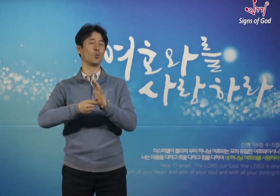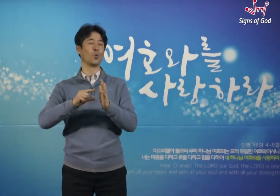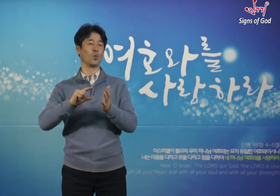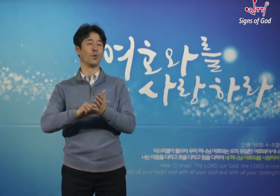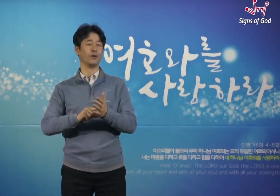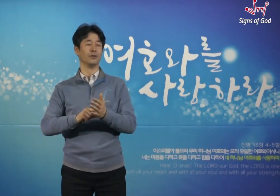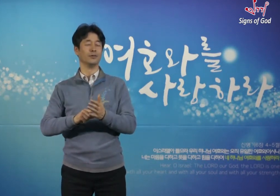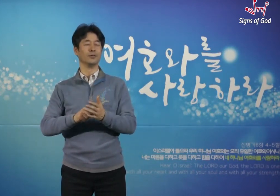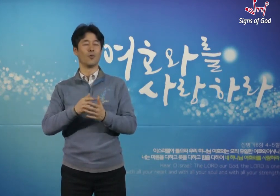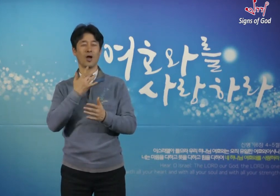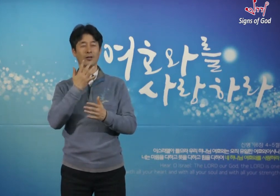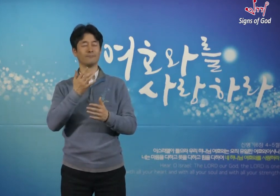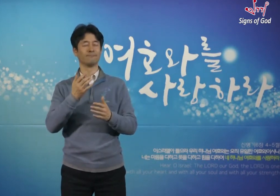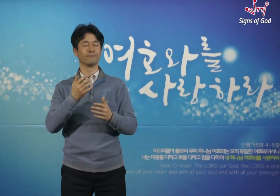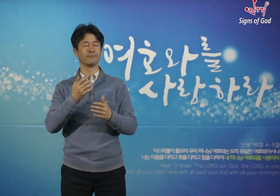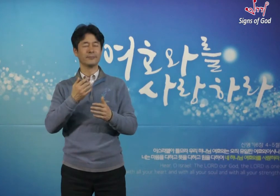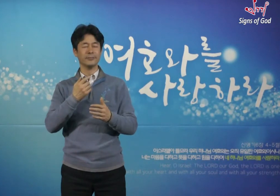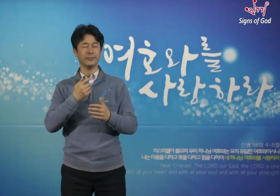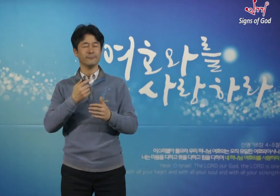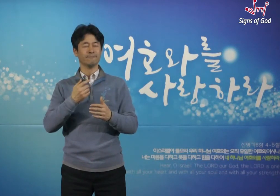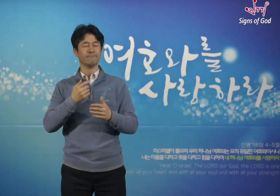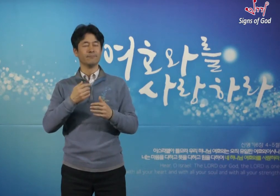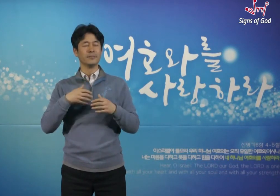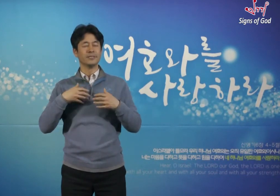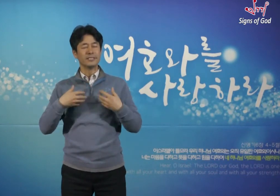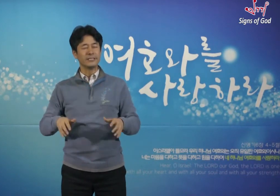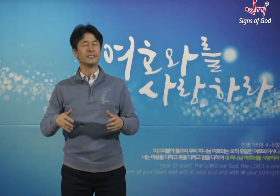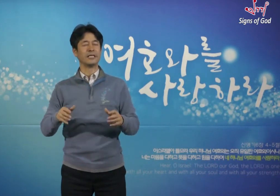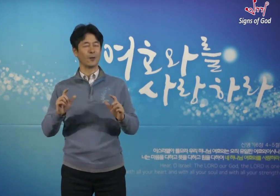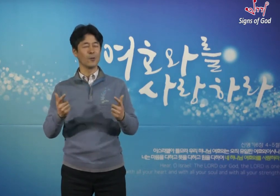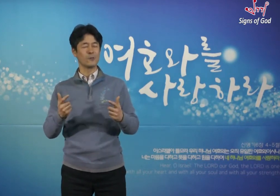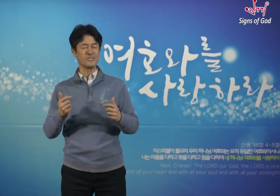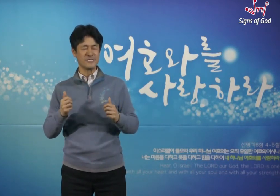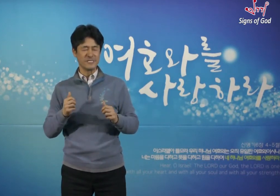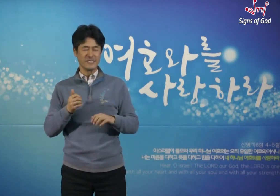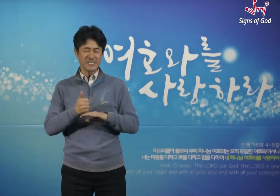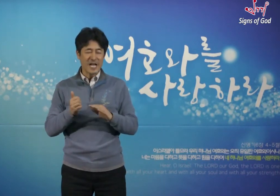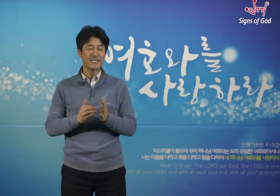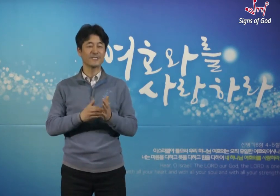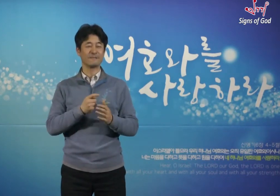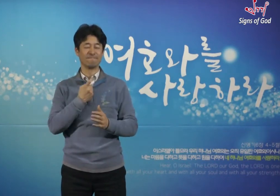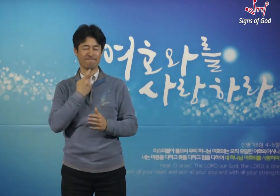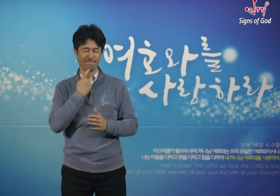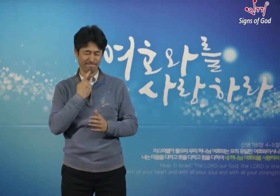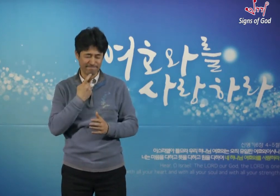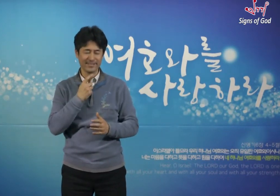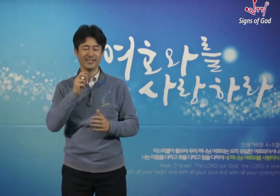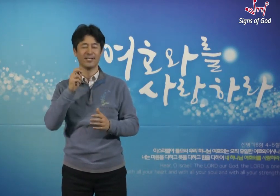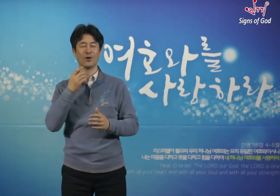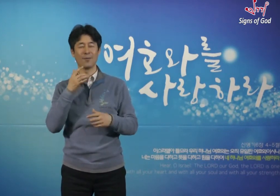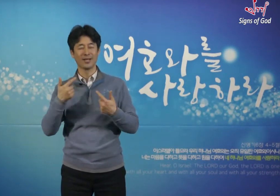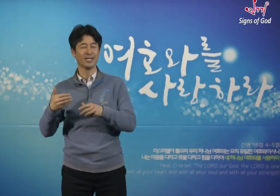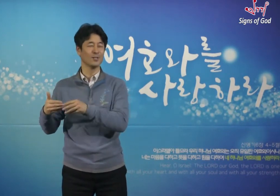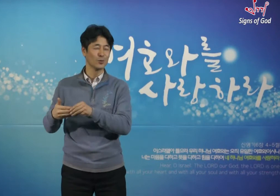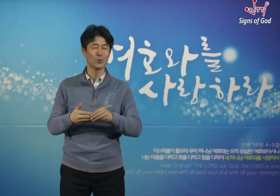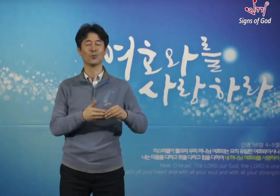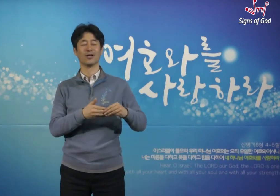4년 정도인데 화요일날 지치고 잡고 지금까지 이렇게